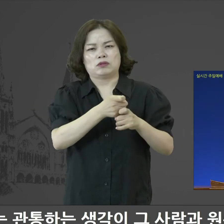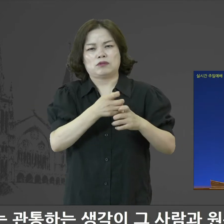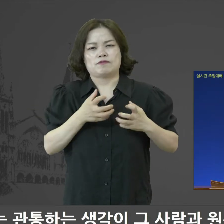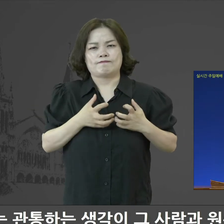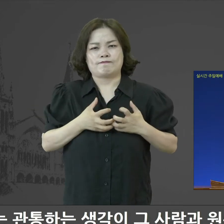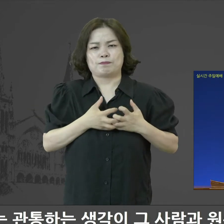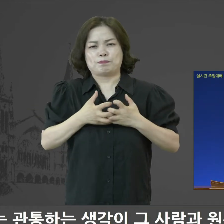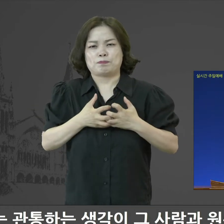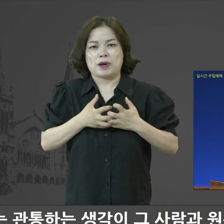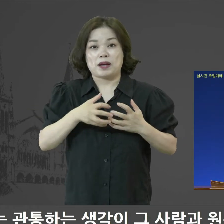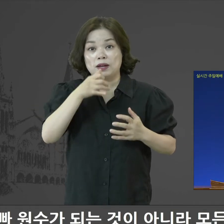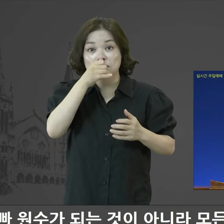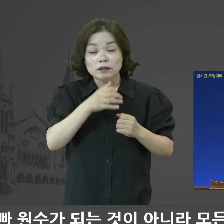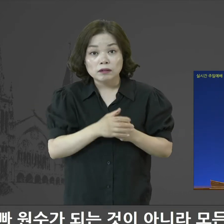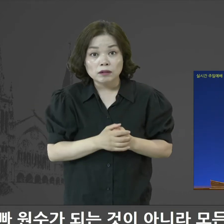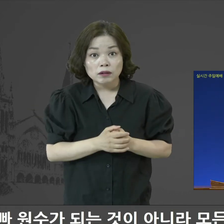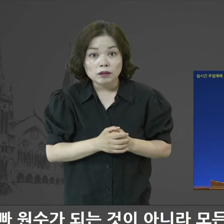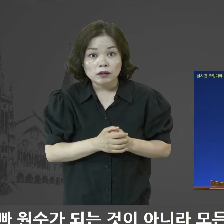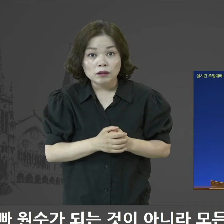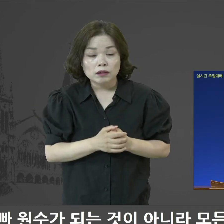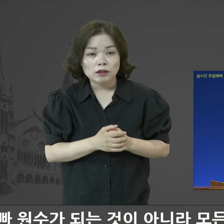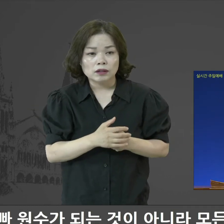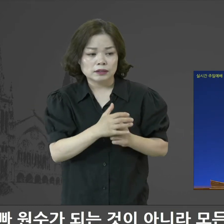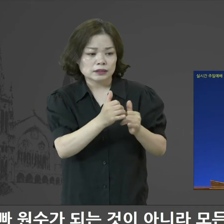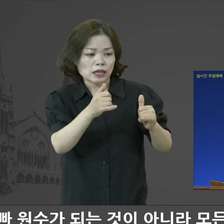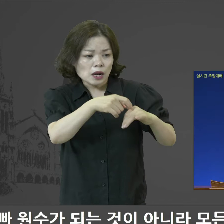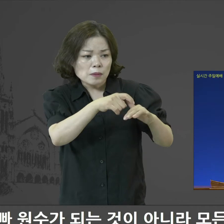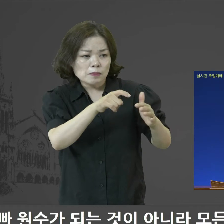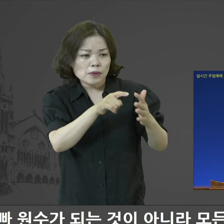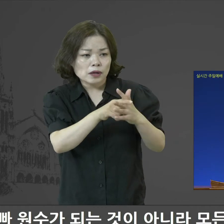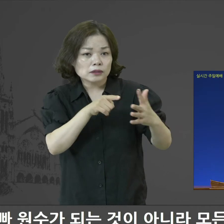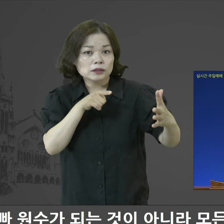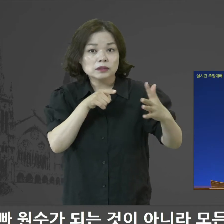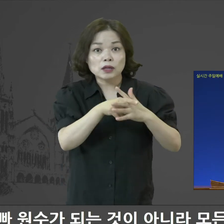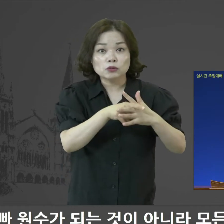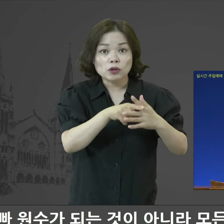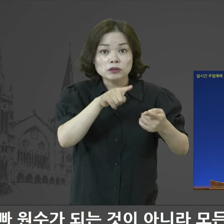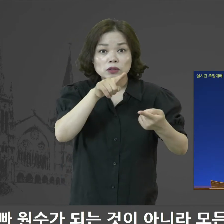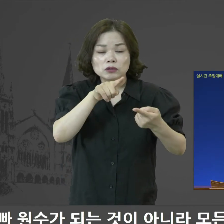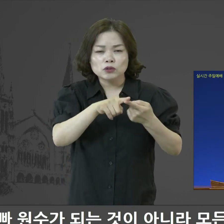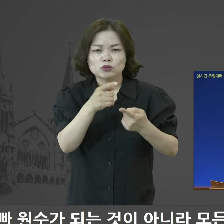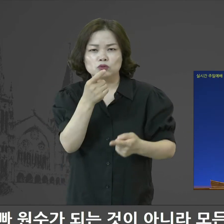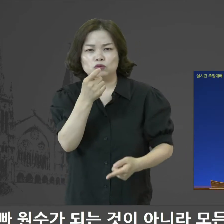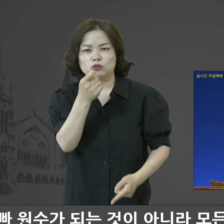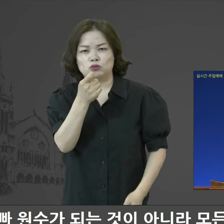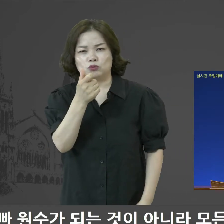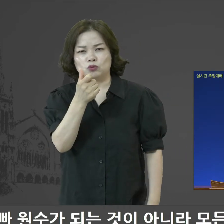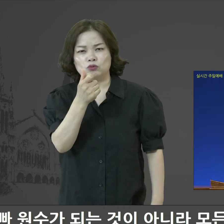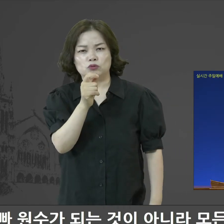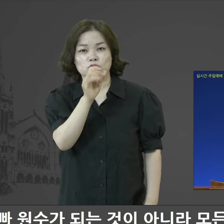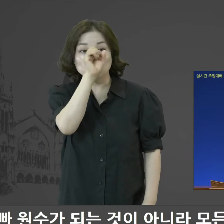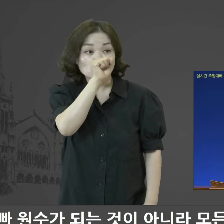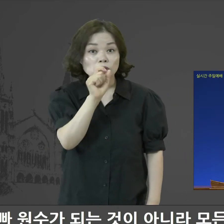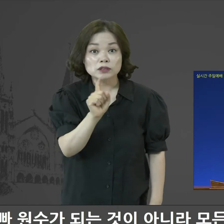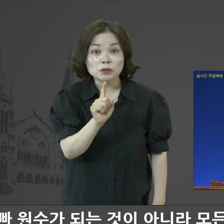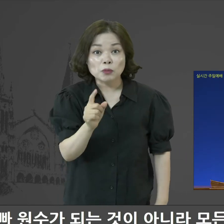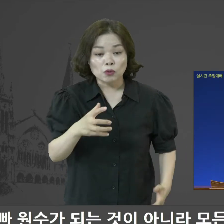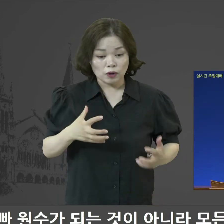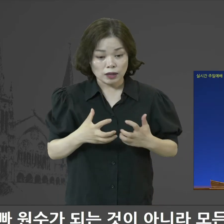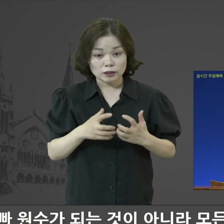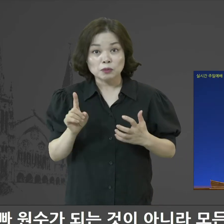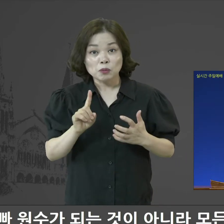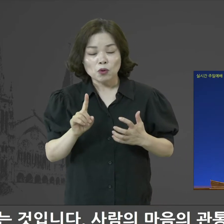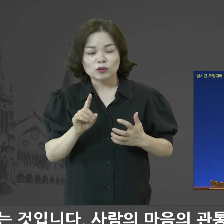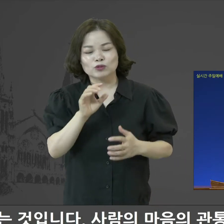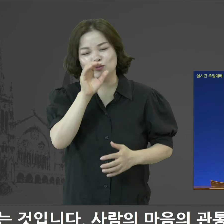겁니다. 거꾸로 사람의 마음을 관통하는 것에 좋은 게 들어가면 어떻게 되겠습니까?